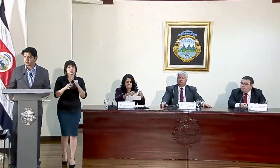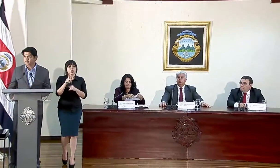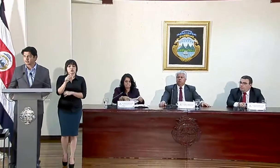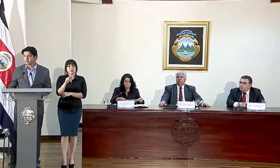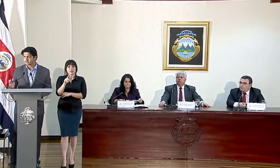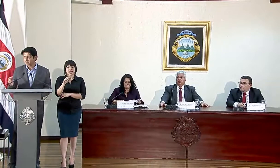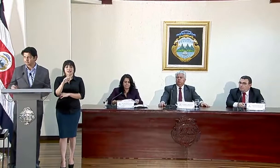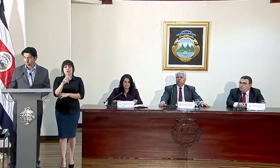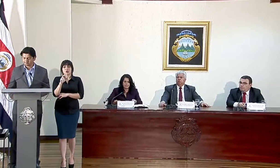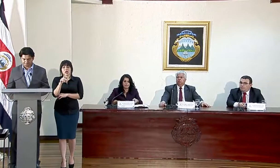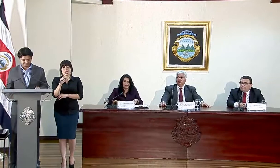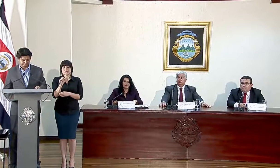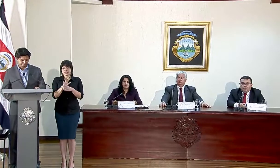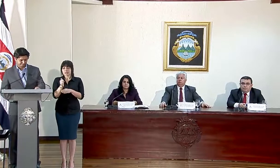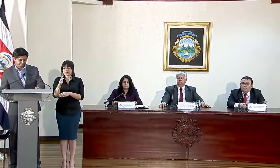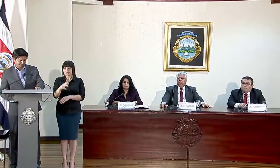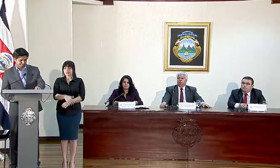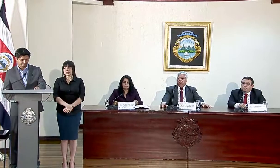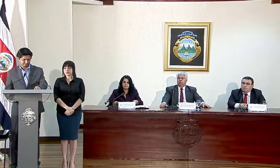Melanie Corral, de Canal 13.